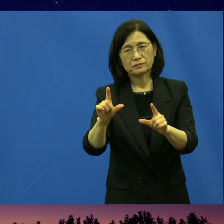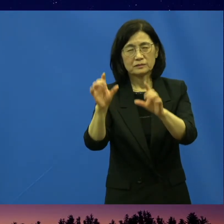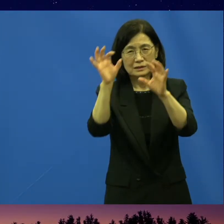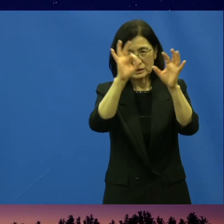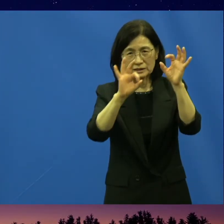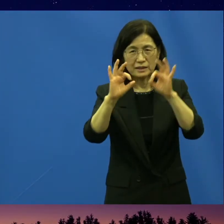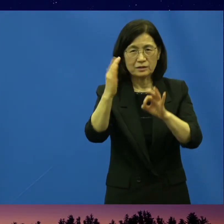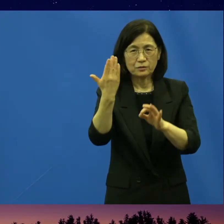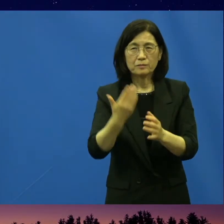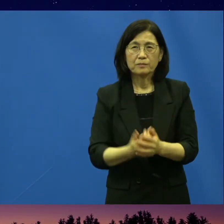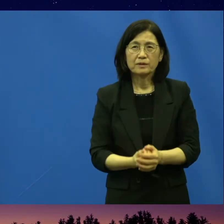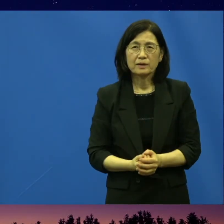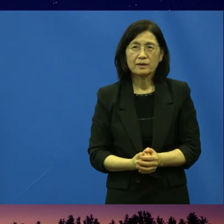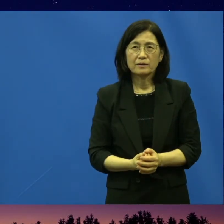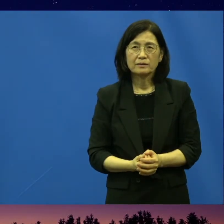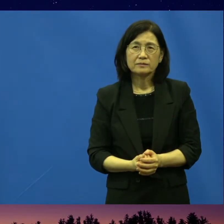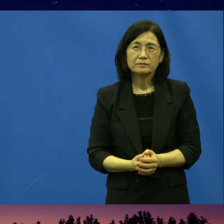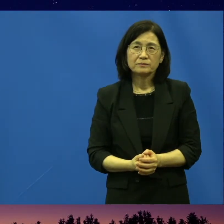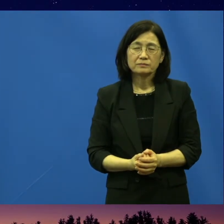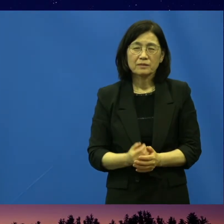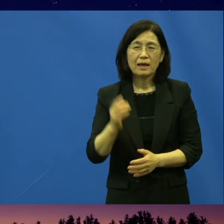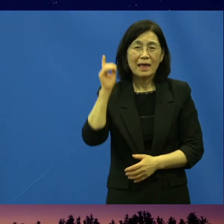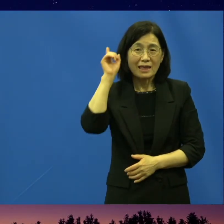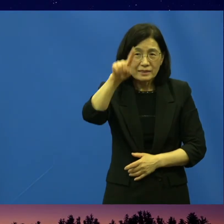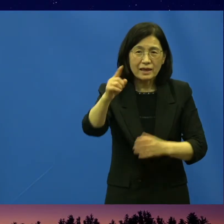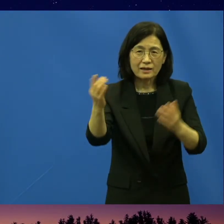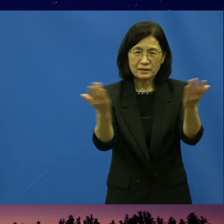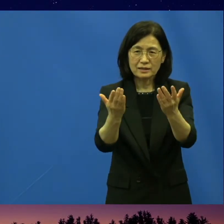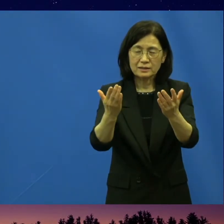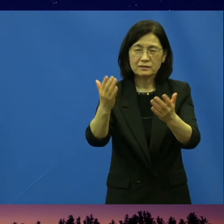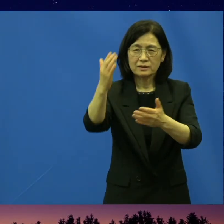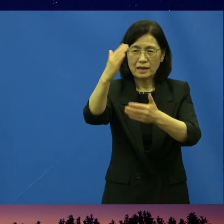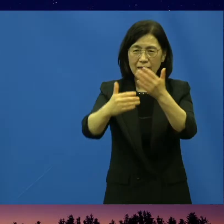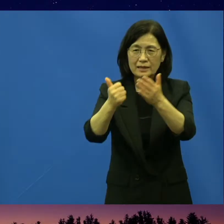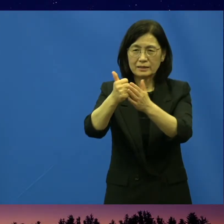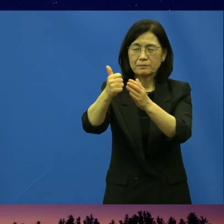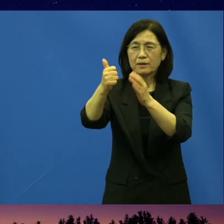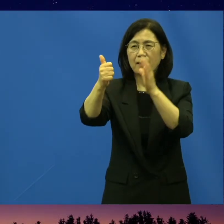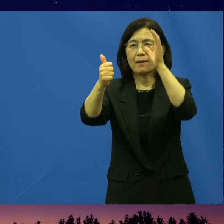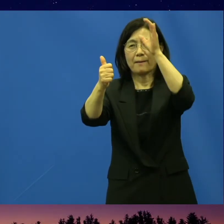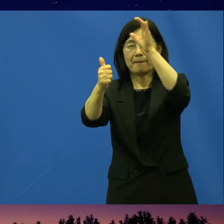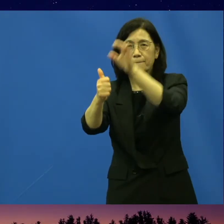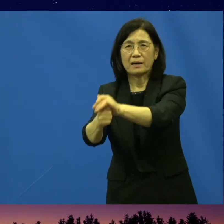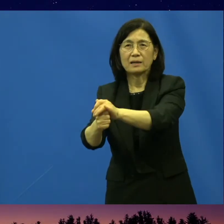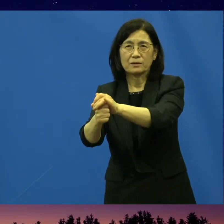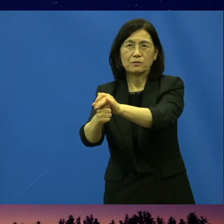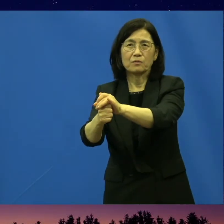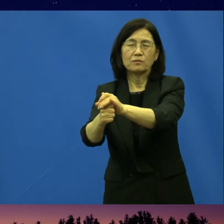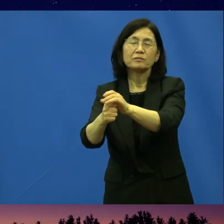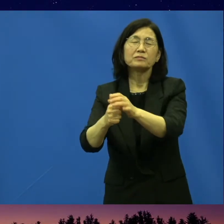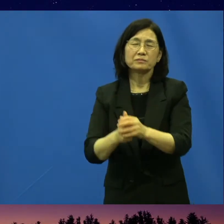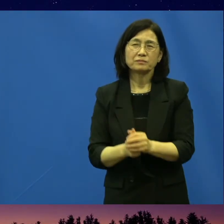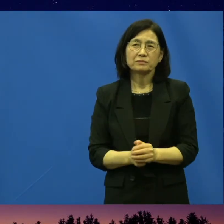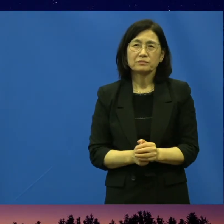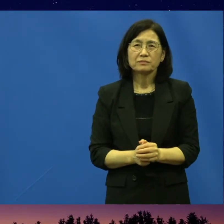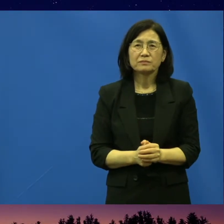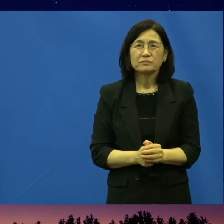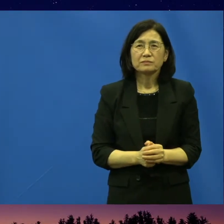내일은 하나님의 손에 있습니다. 그분은 선하십니다. 그분에게 우리의 삶을